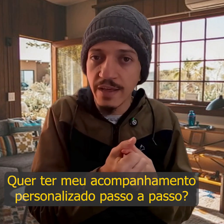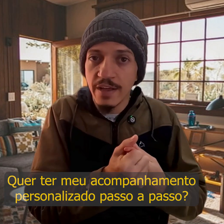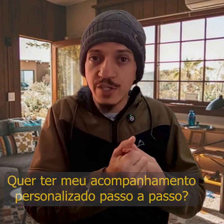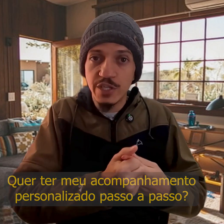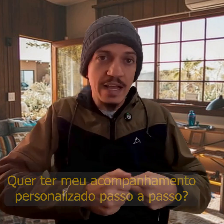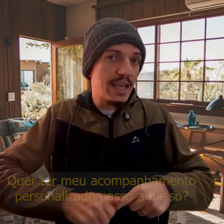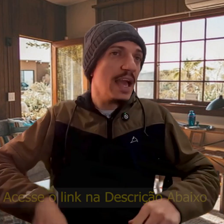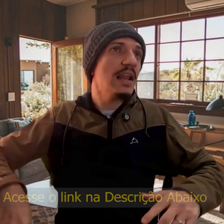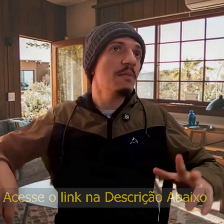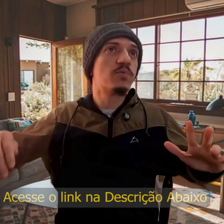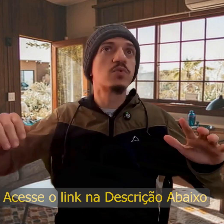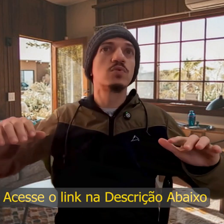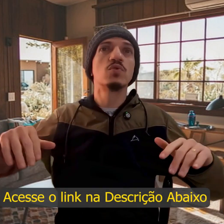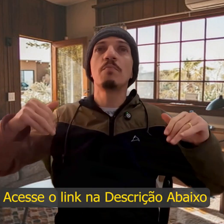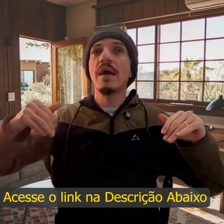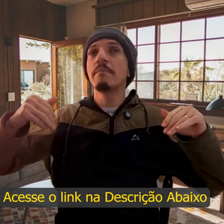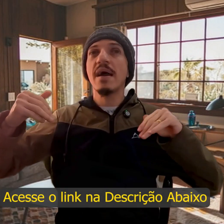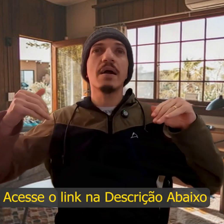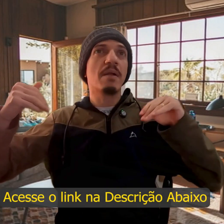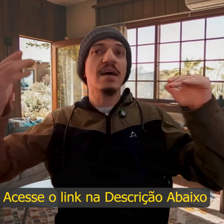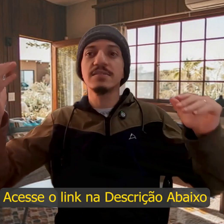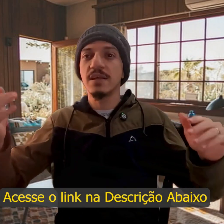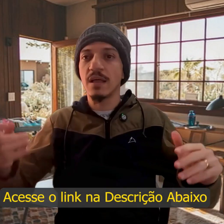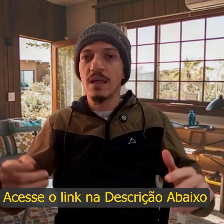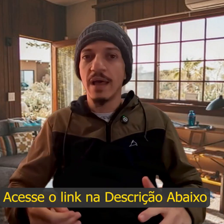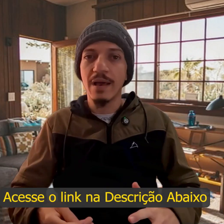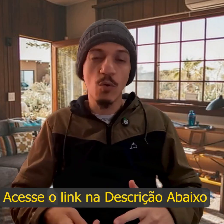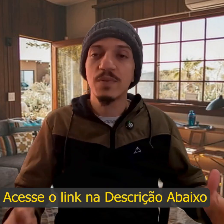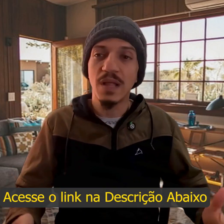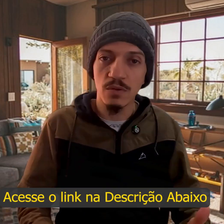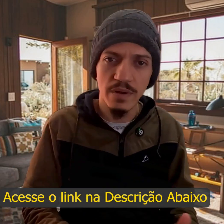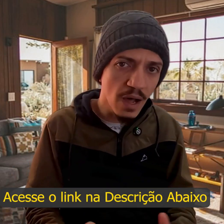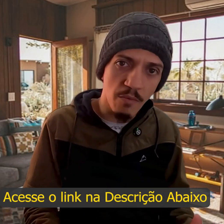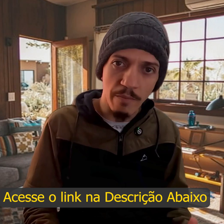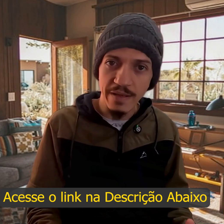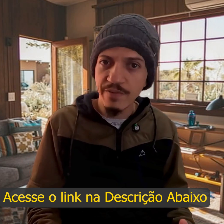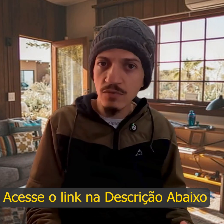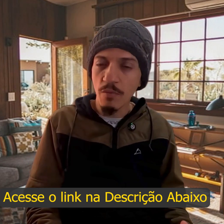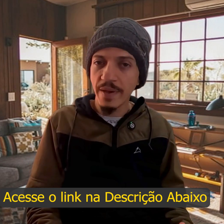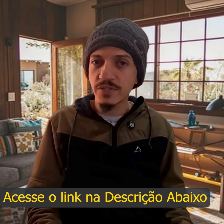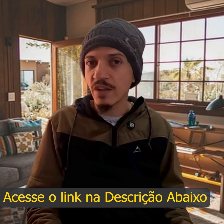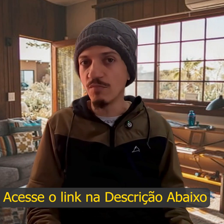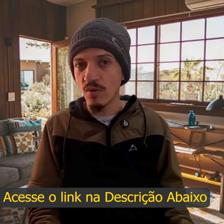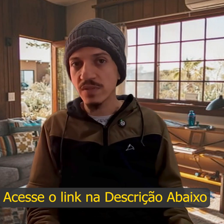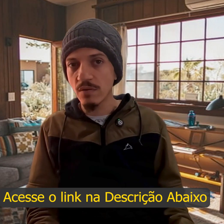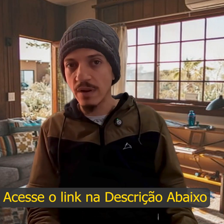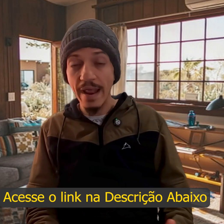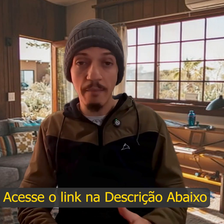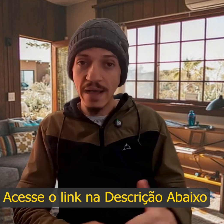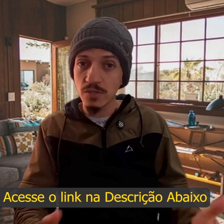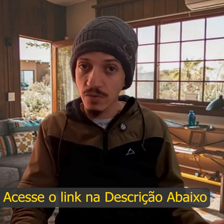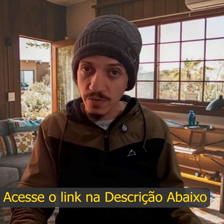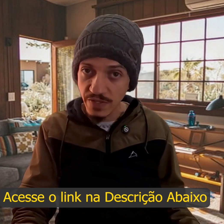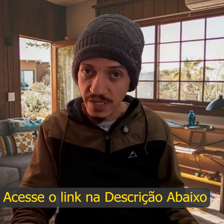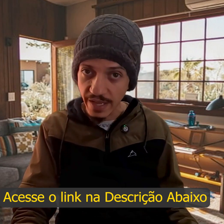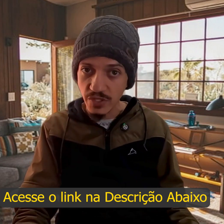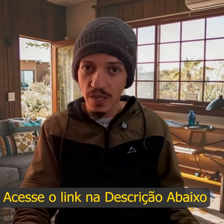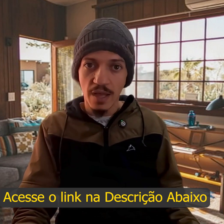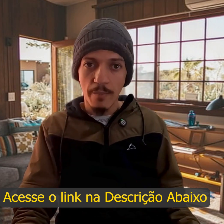de aquele super mega blaster computador. Não, eventualmente ter um bom celular é mais do que o suficiente para